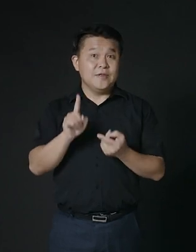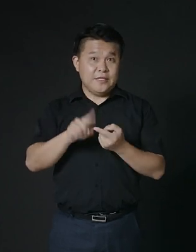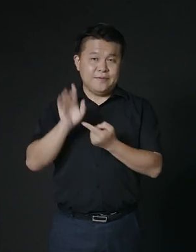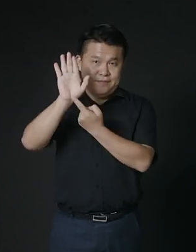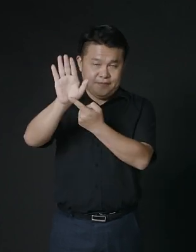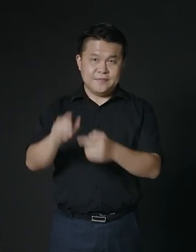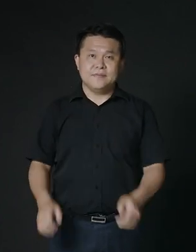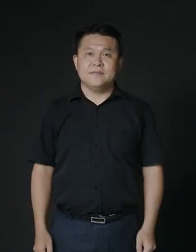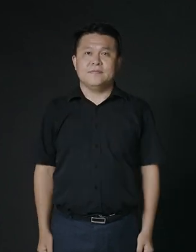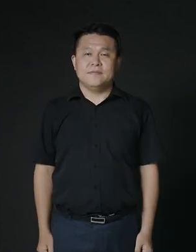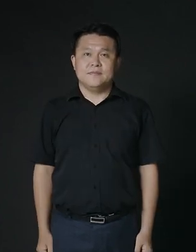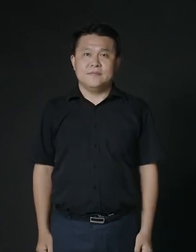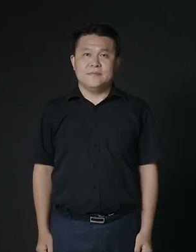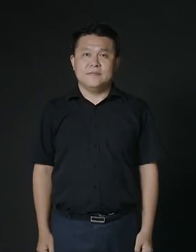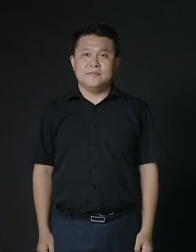이야기합니다